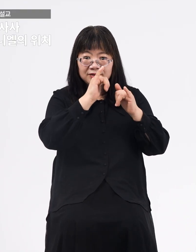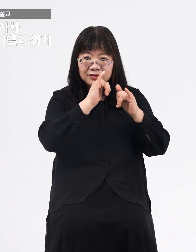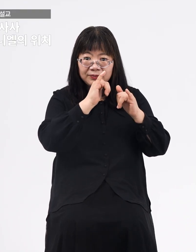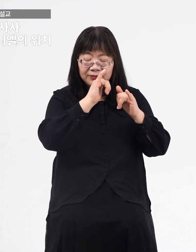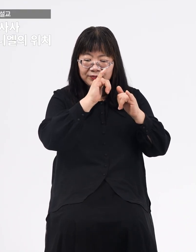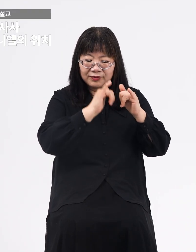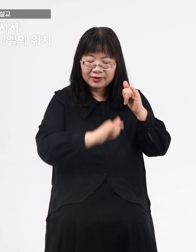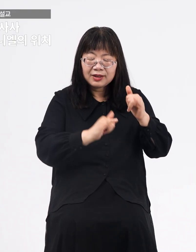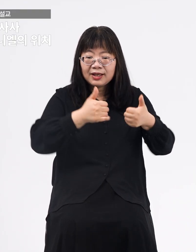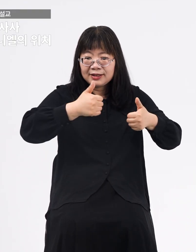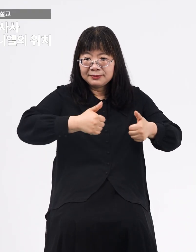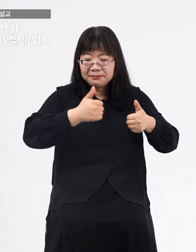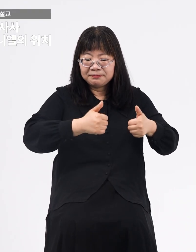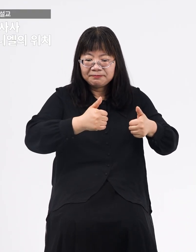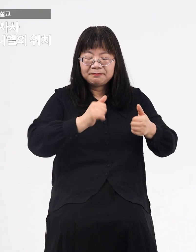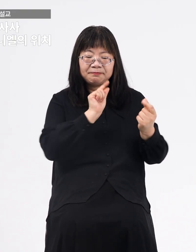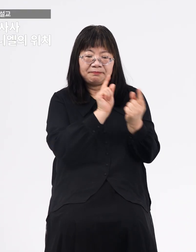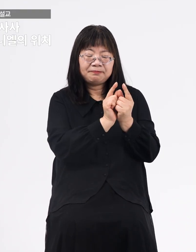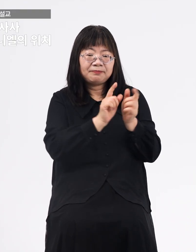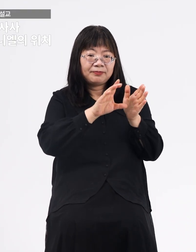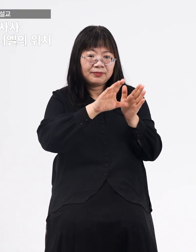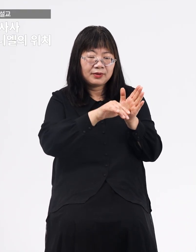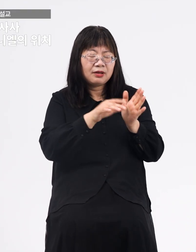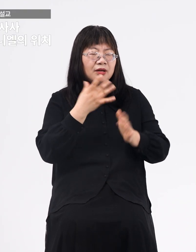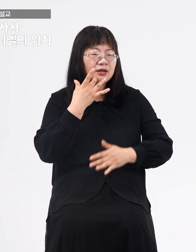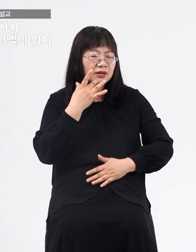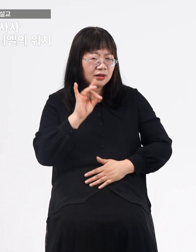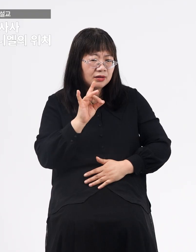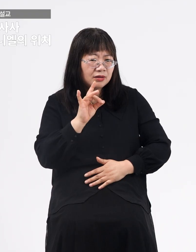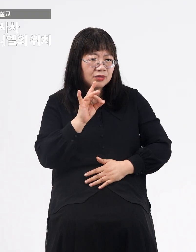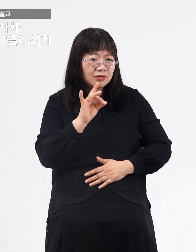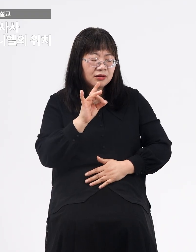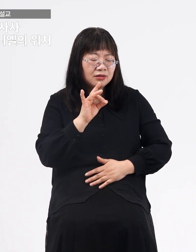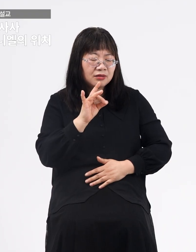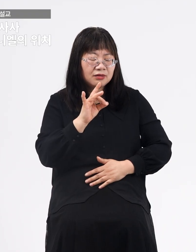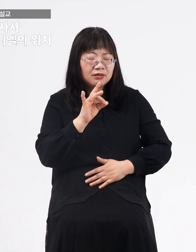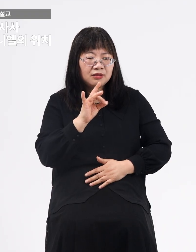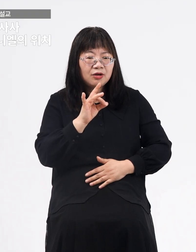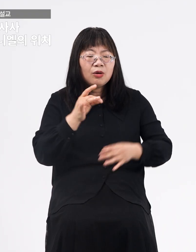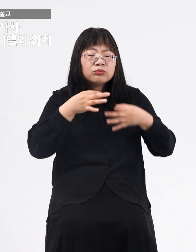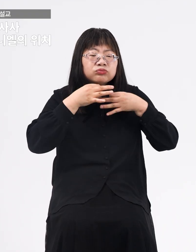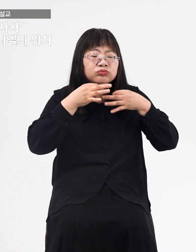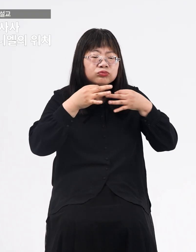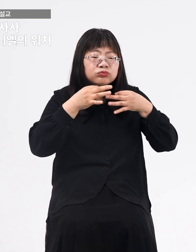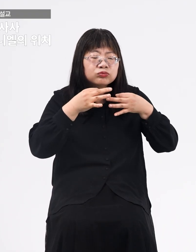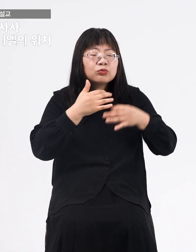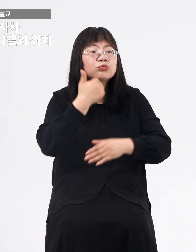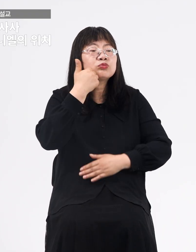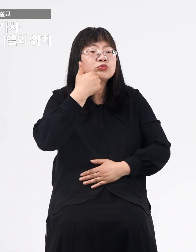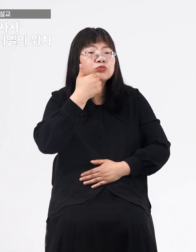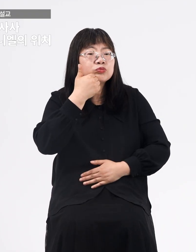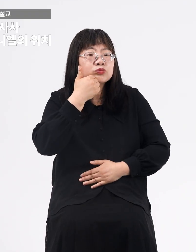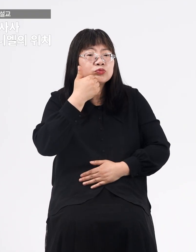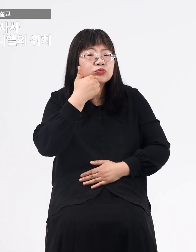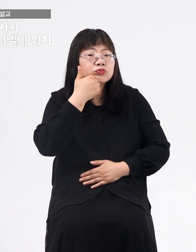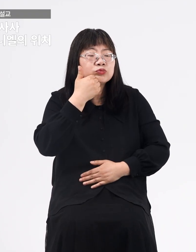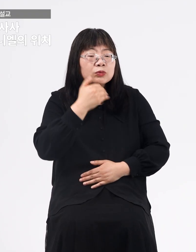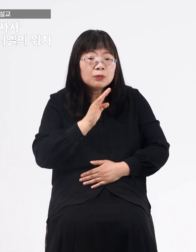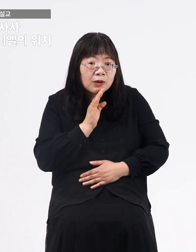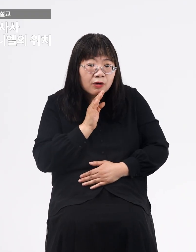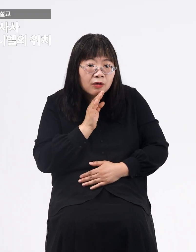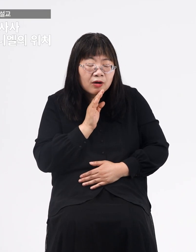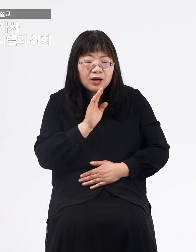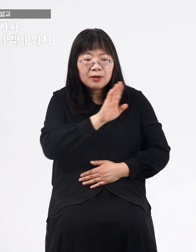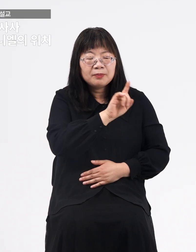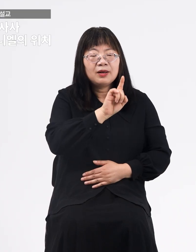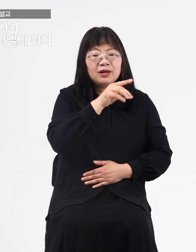아래 놓여져 있을 때 당연히 마땅히 누구에게 부르짖어야 옳습니까?